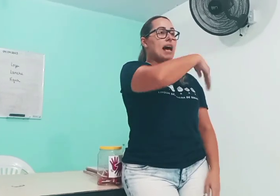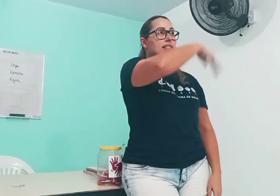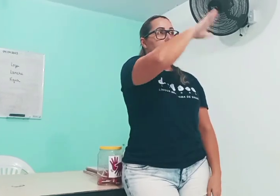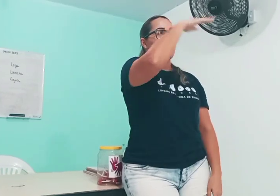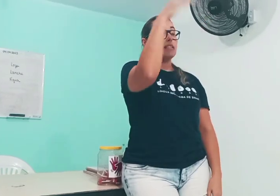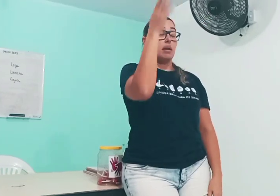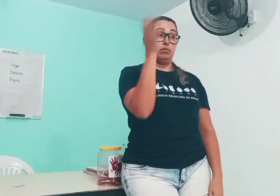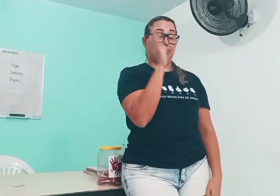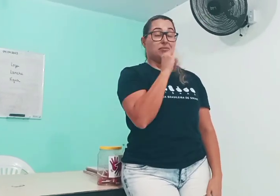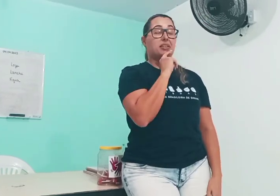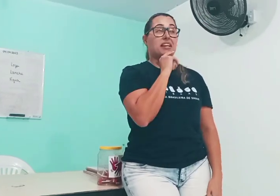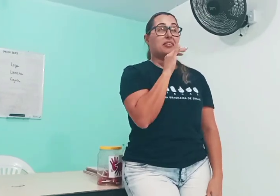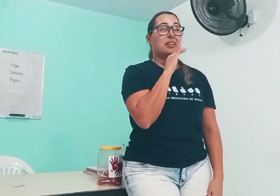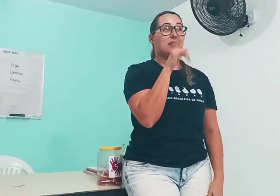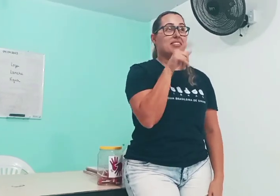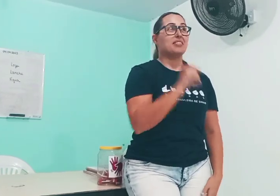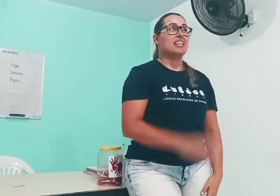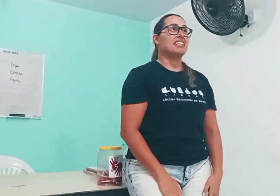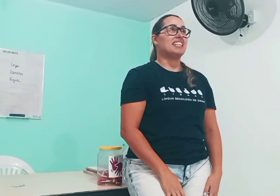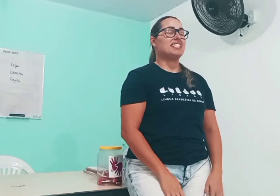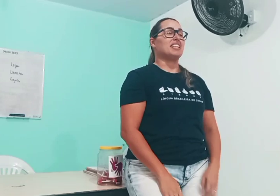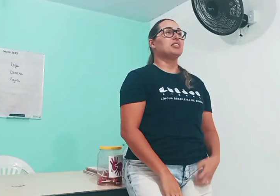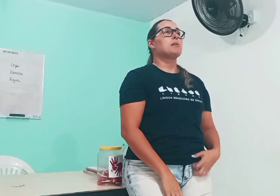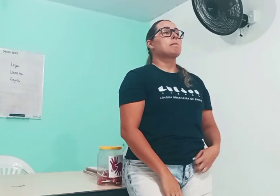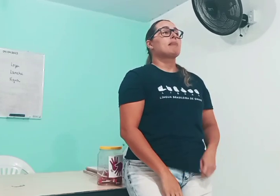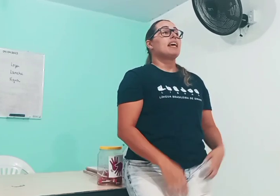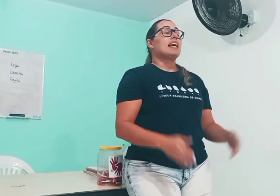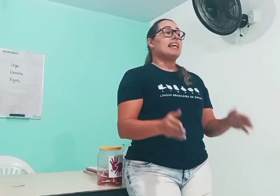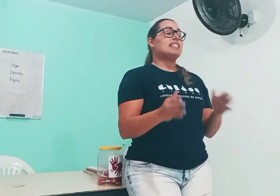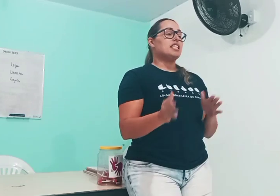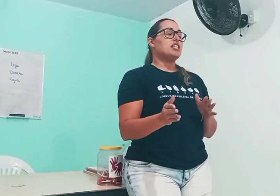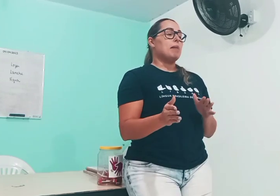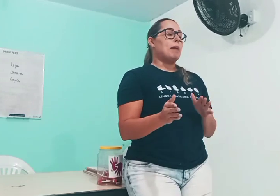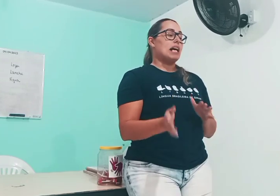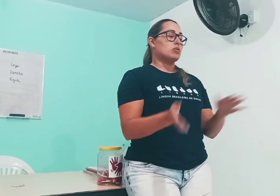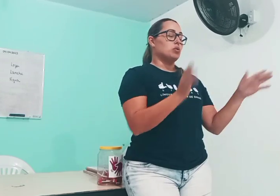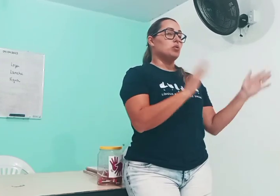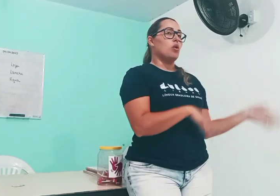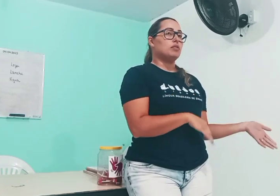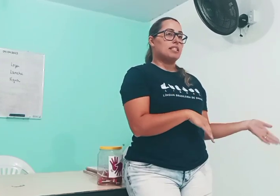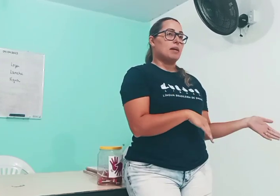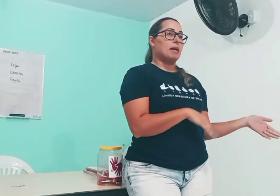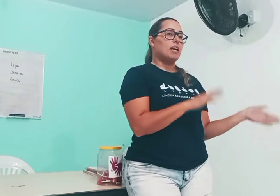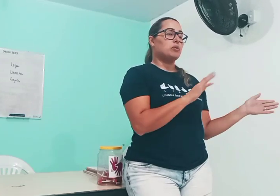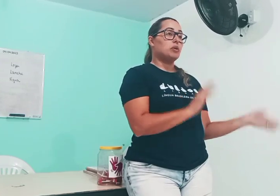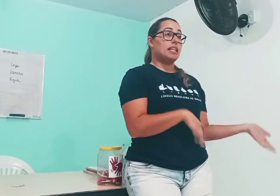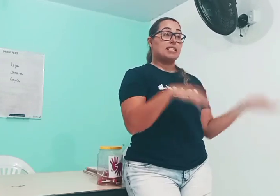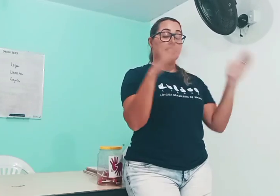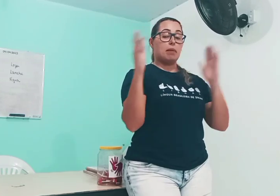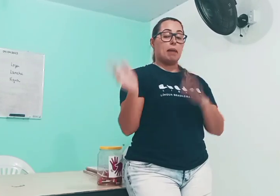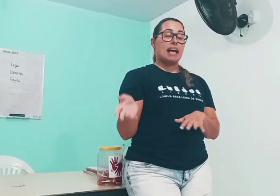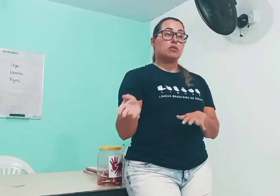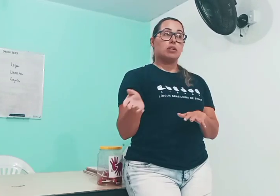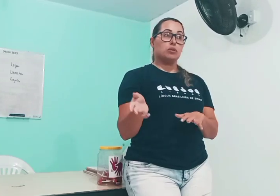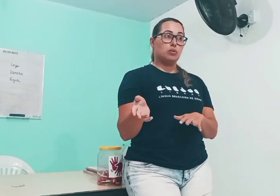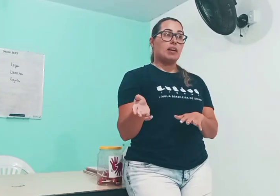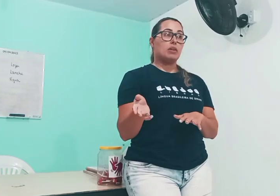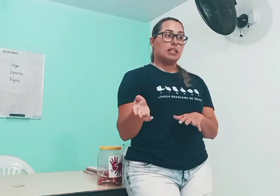que passa, por exemplo, lembrei isso agora, achei interessante, que existe a Páscoa do Novo Testamento e existe a Páscoa do